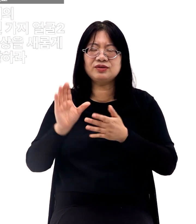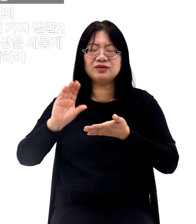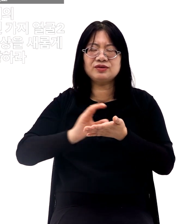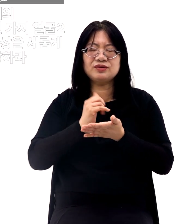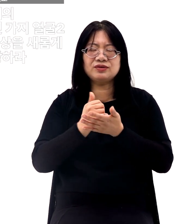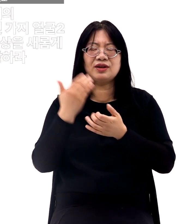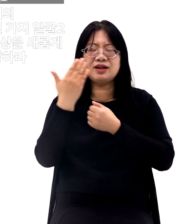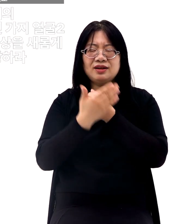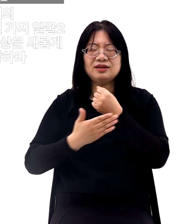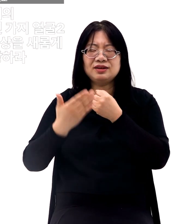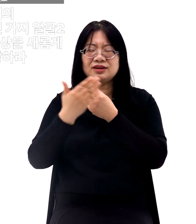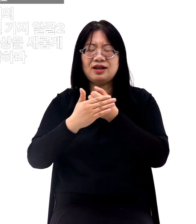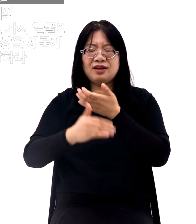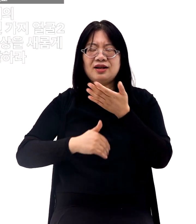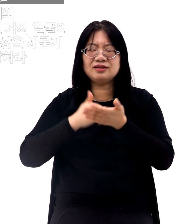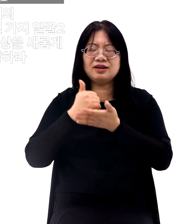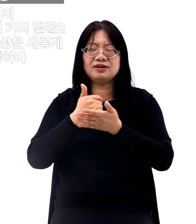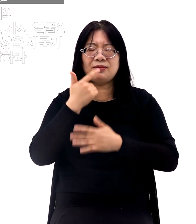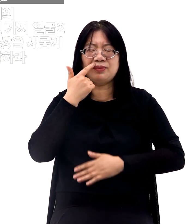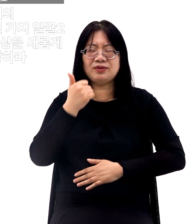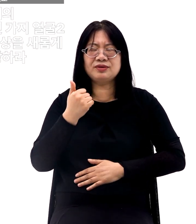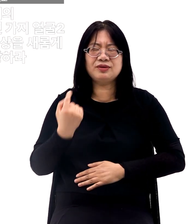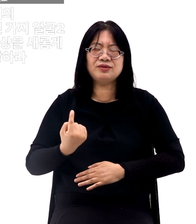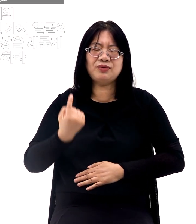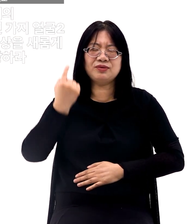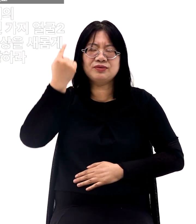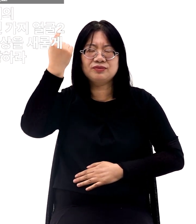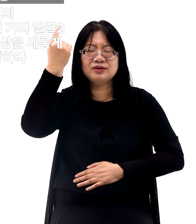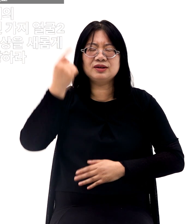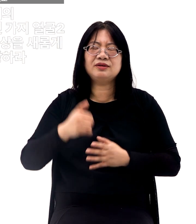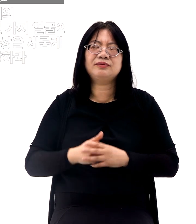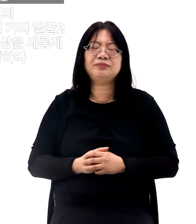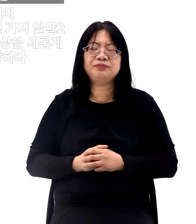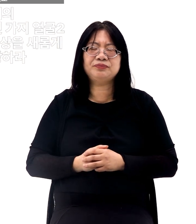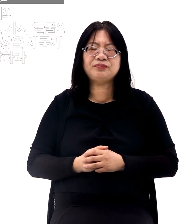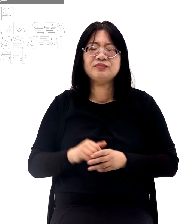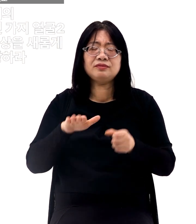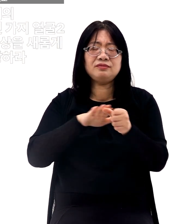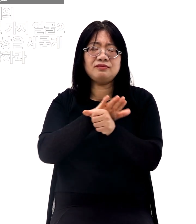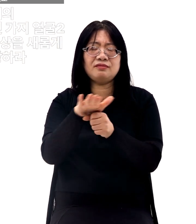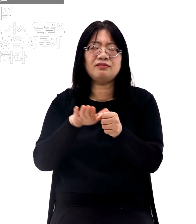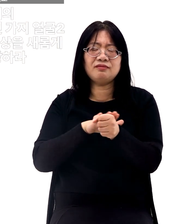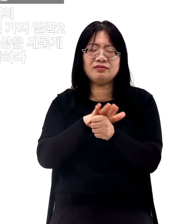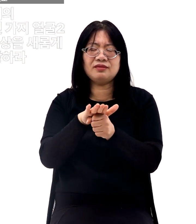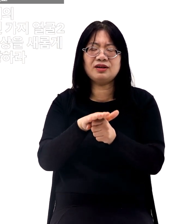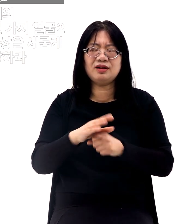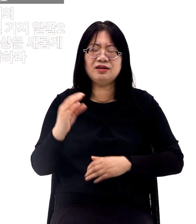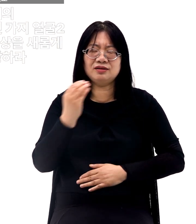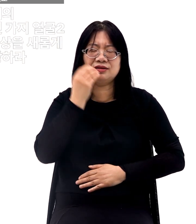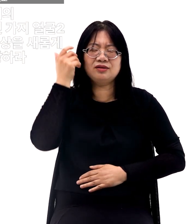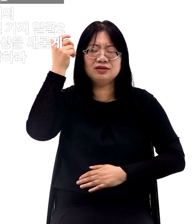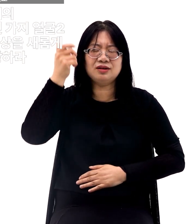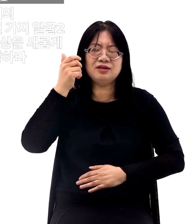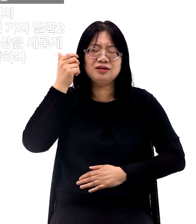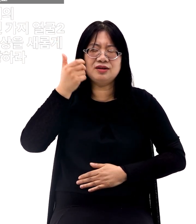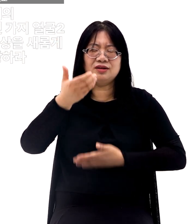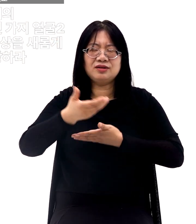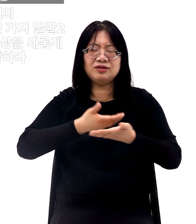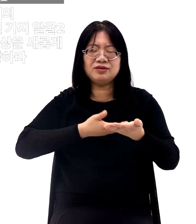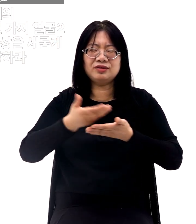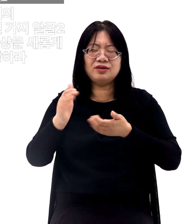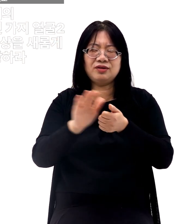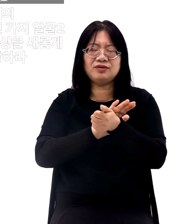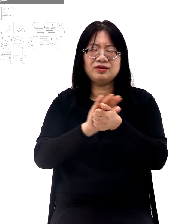그리스도의 은혜와 하나님 아버지의 높고 높으신 사랑하심과 성령님의